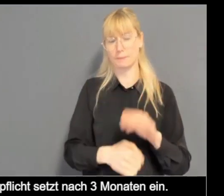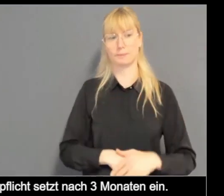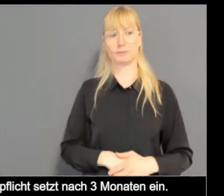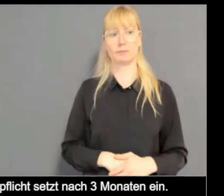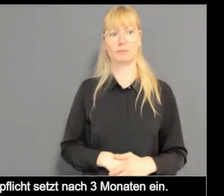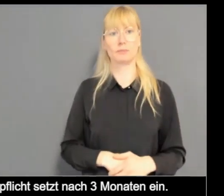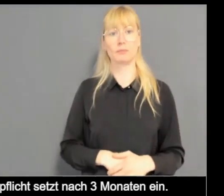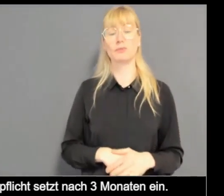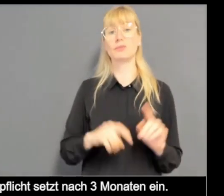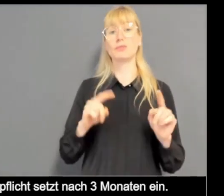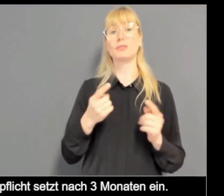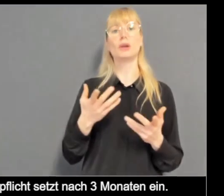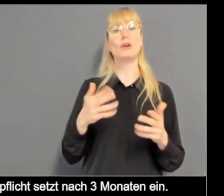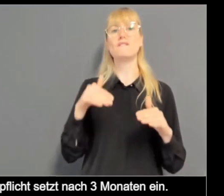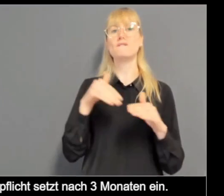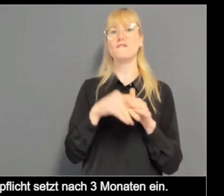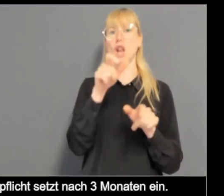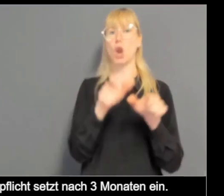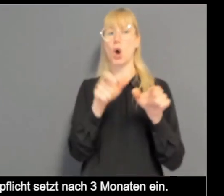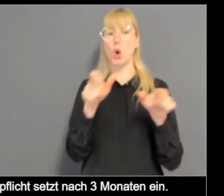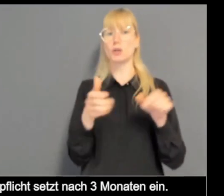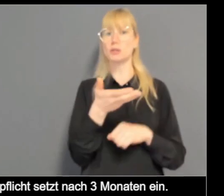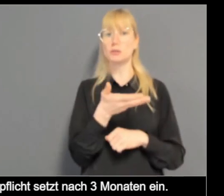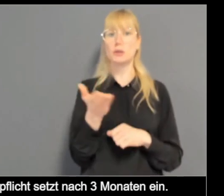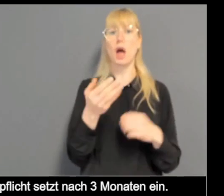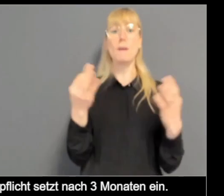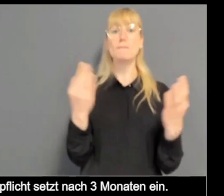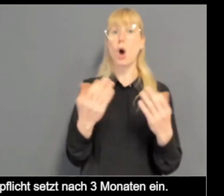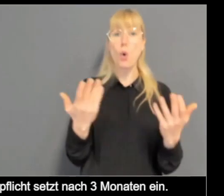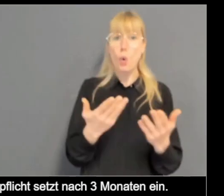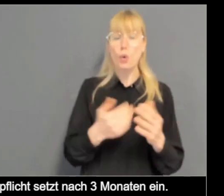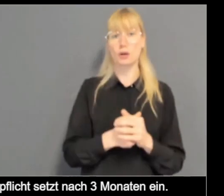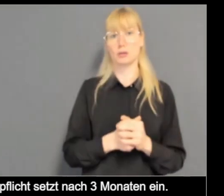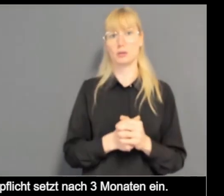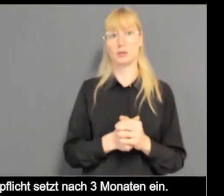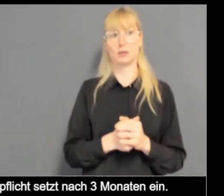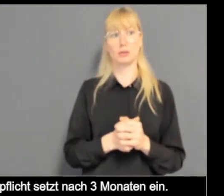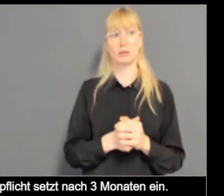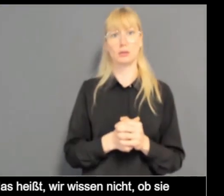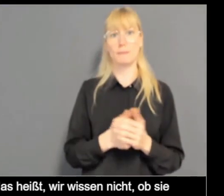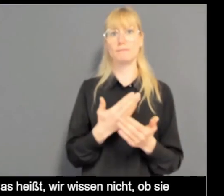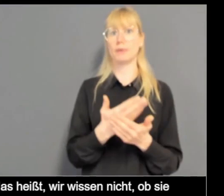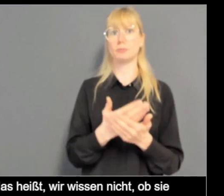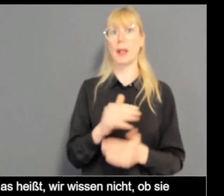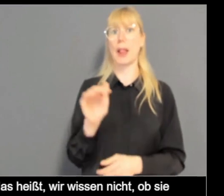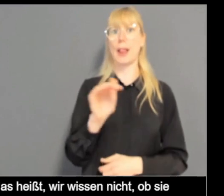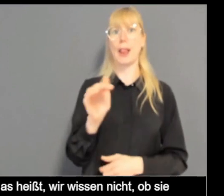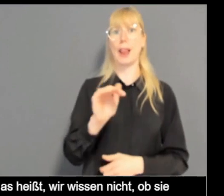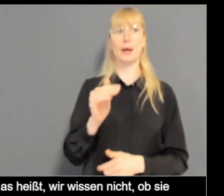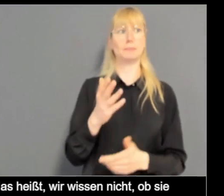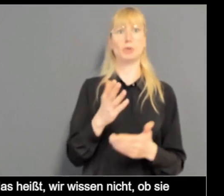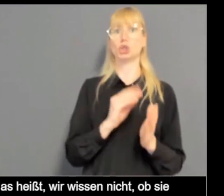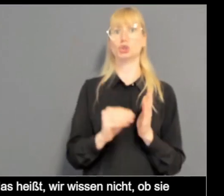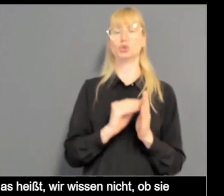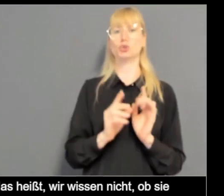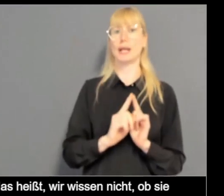Land. Was brauchen Sie? Ja, natürlich gibt es die Möglichkeit, und das ist schon verschieden passiert, dass man einfach dann in der